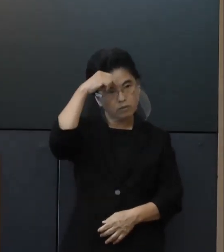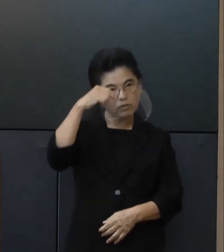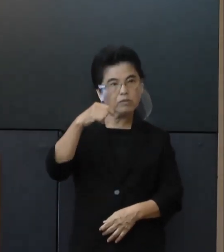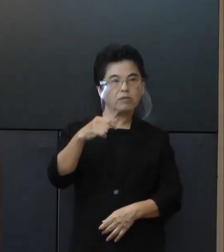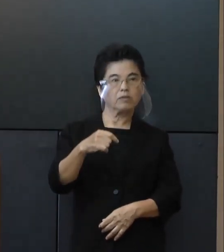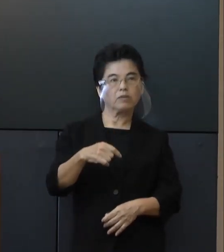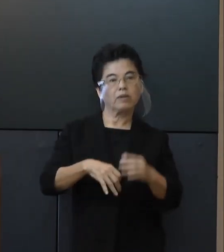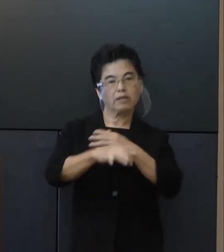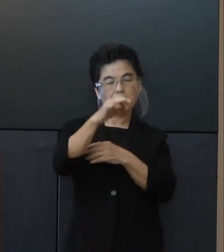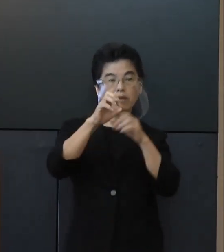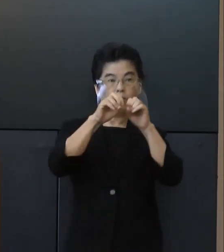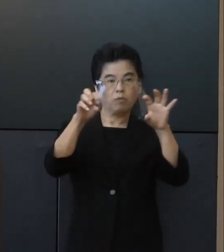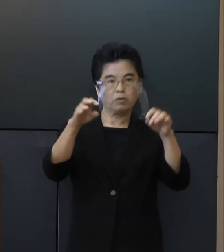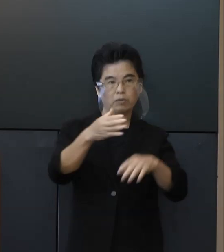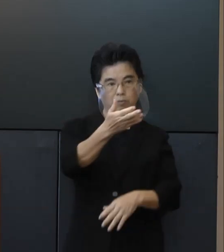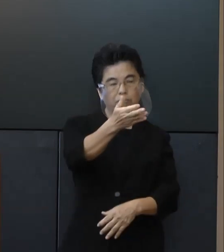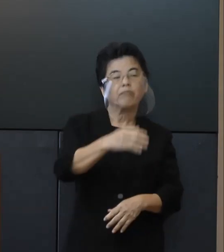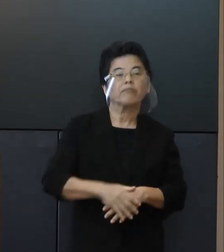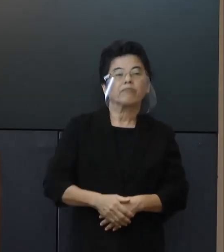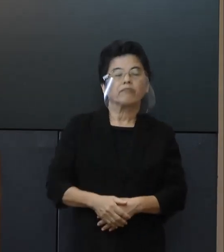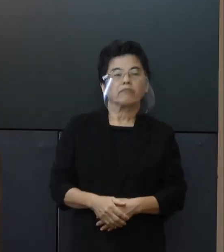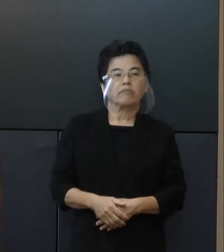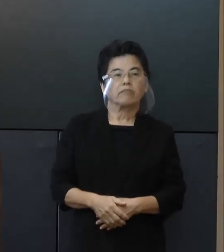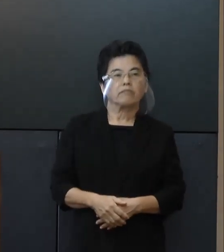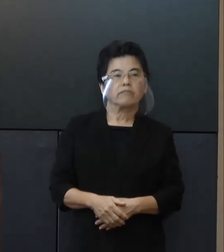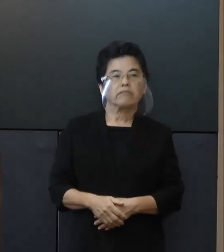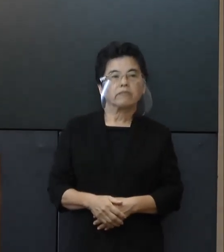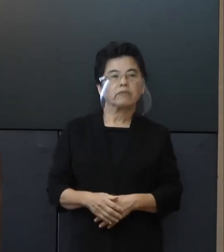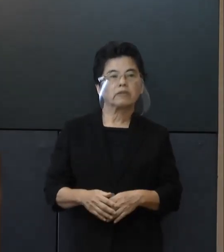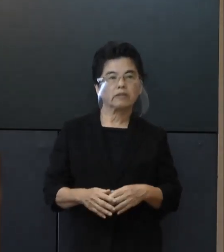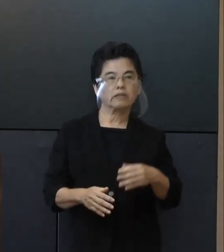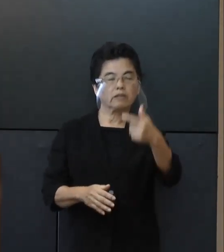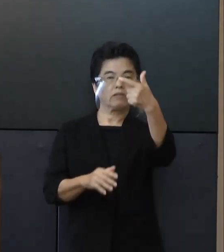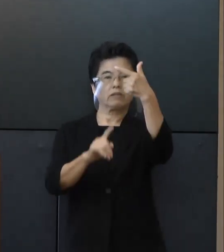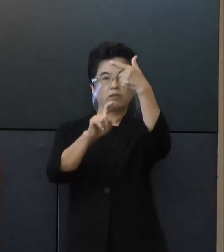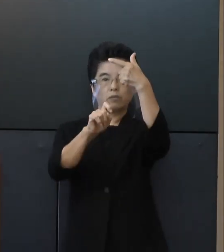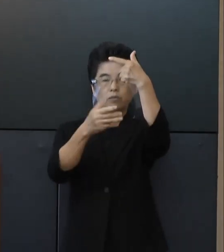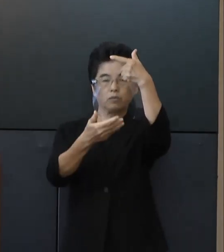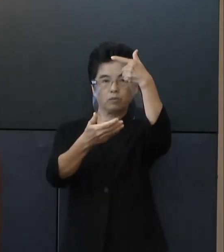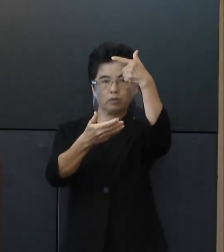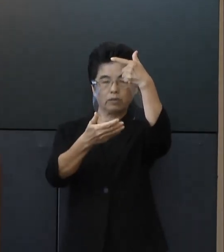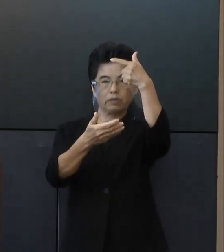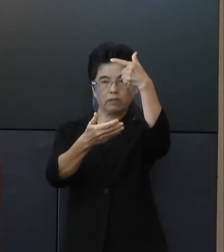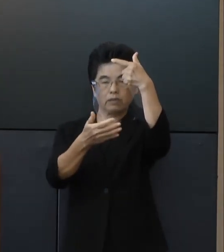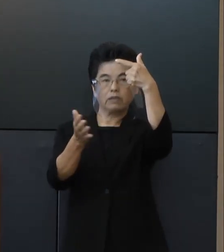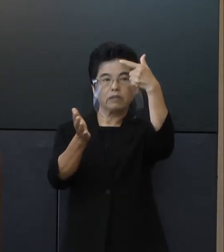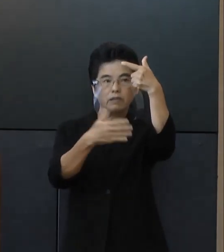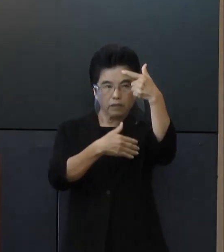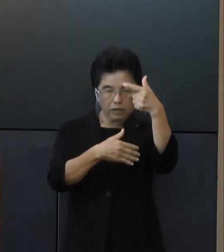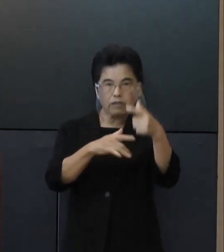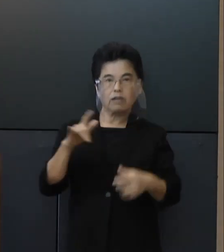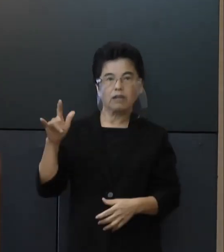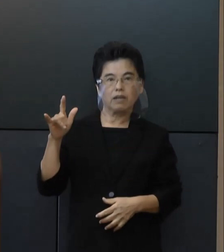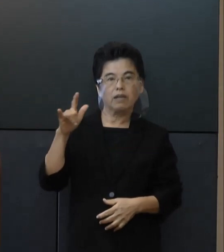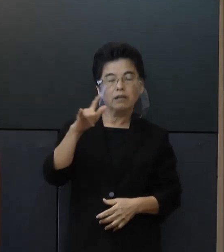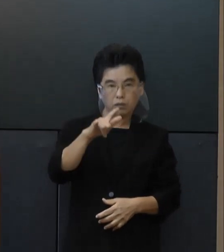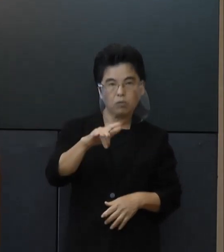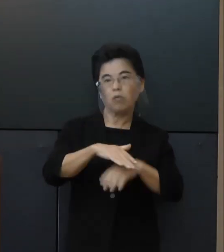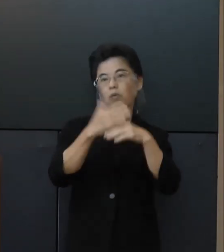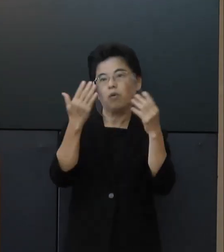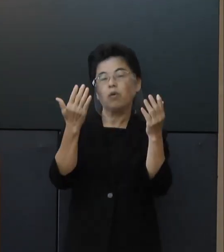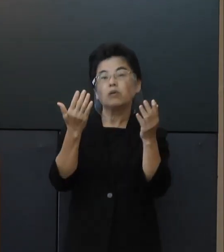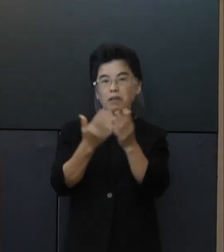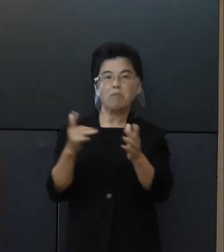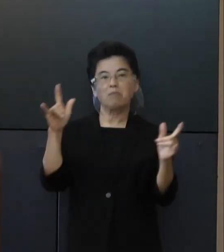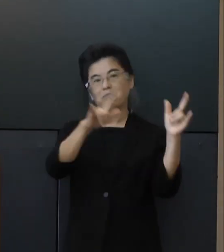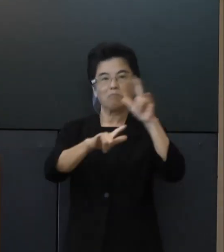緊急配放送です。よろしくお願いします。19日からその渡航自粛全面解除